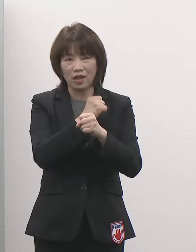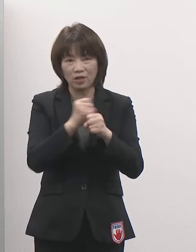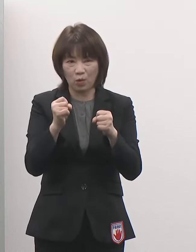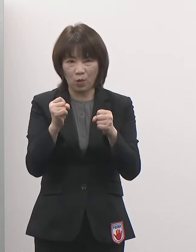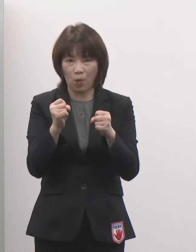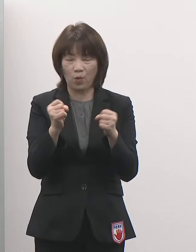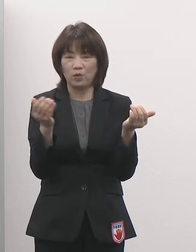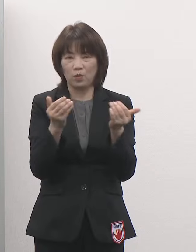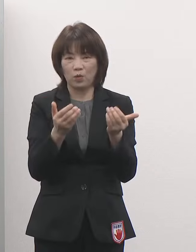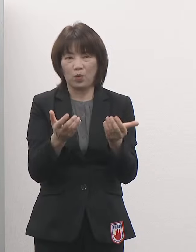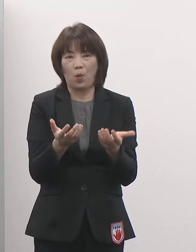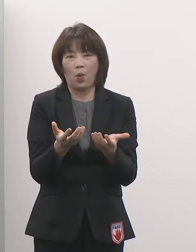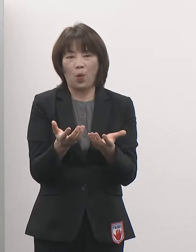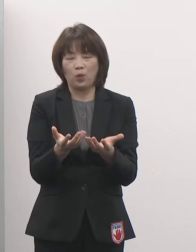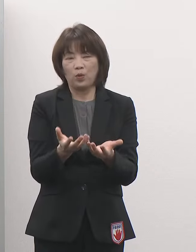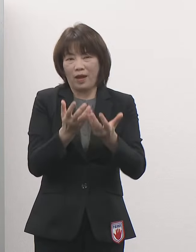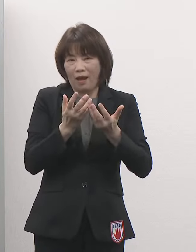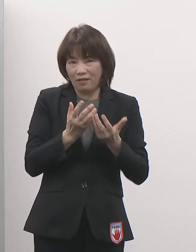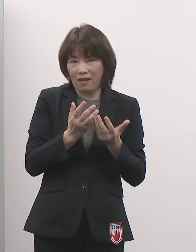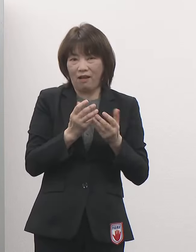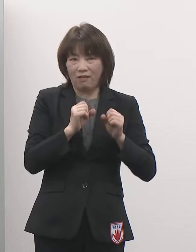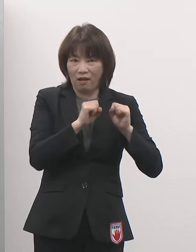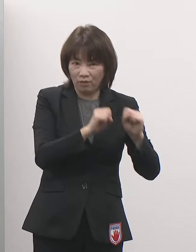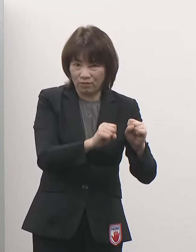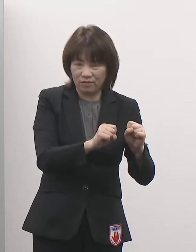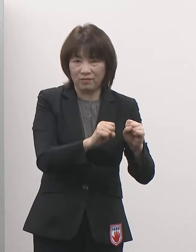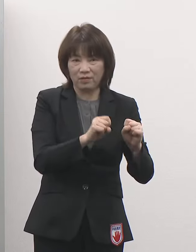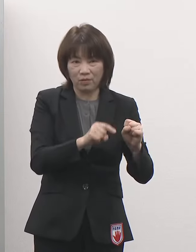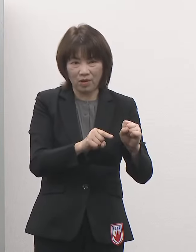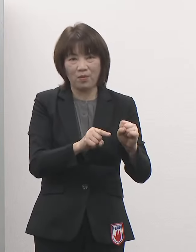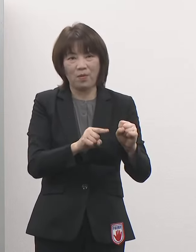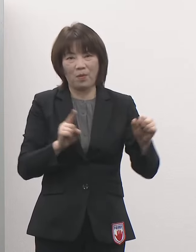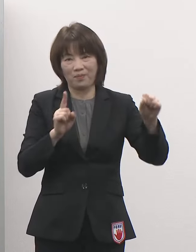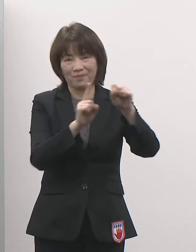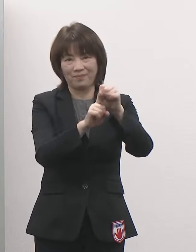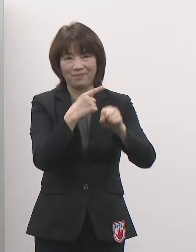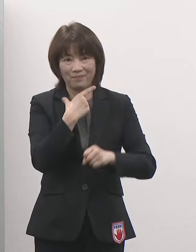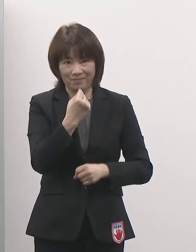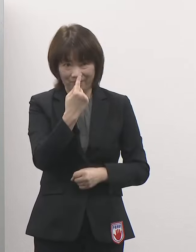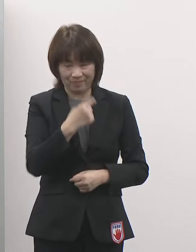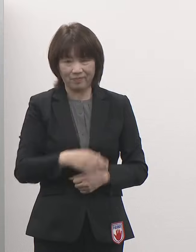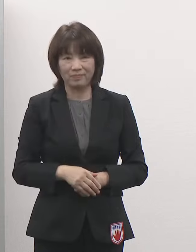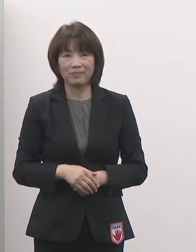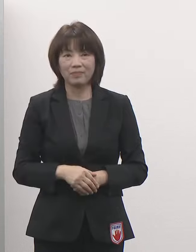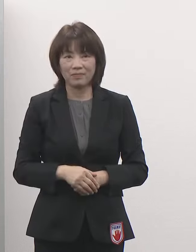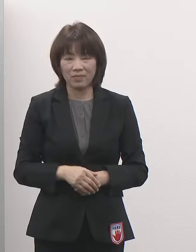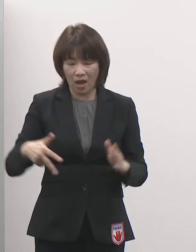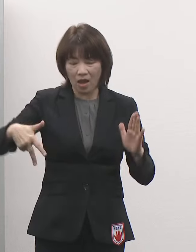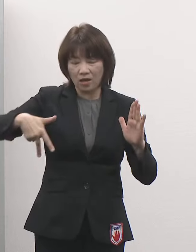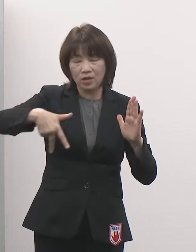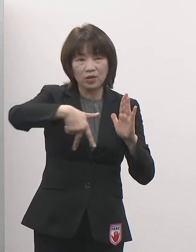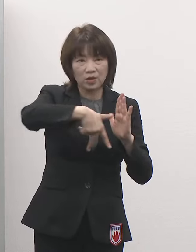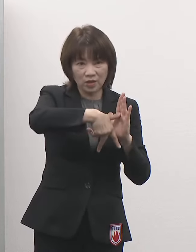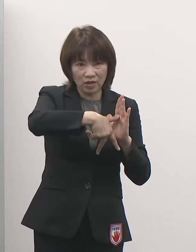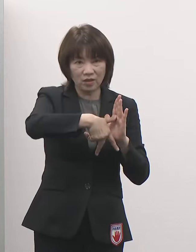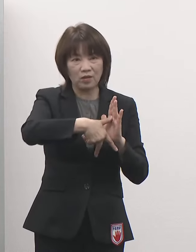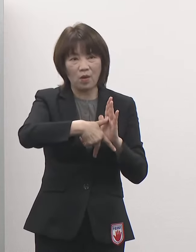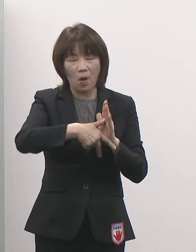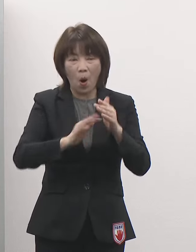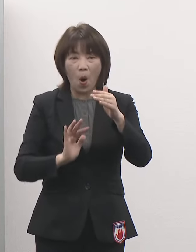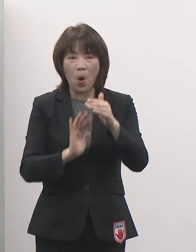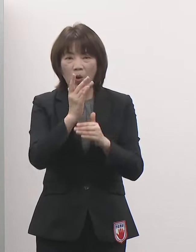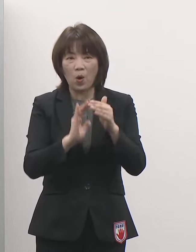ける、こういう姿を目指してまいりたいと、思います。また水素燃料電池関連産業に関しましても、おかげさまで、